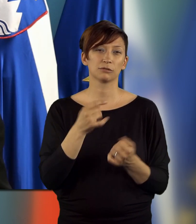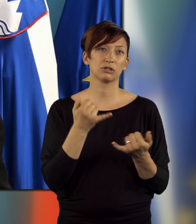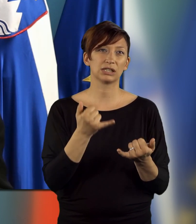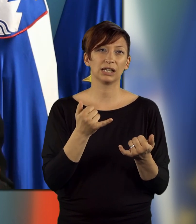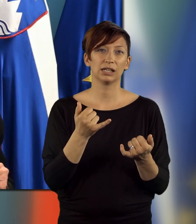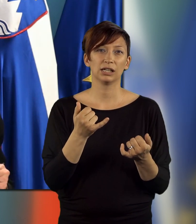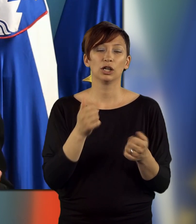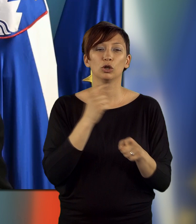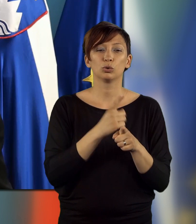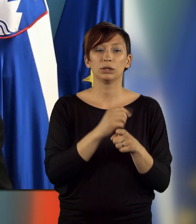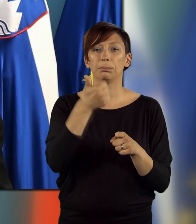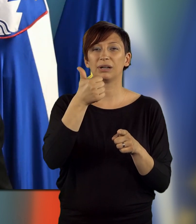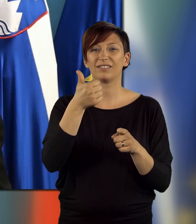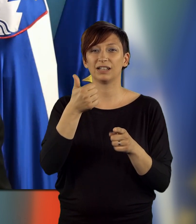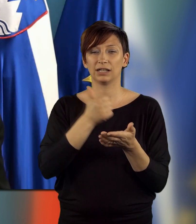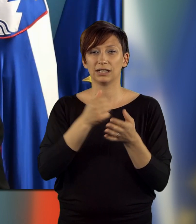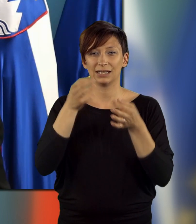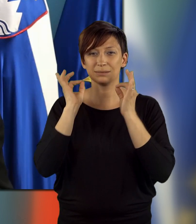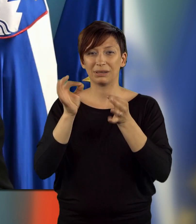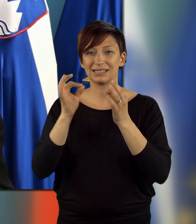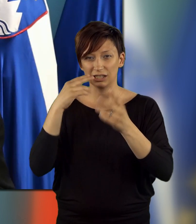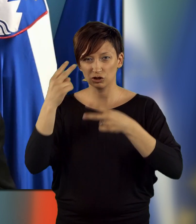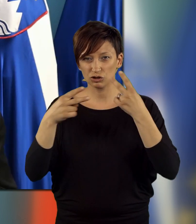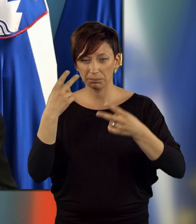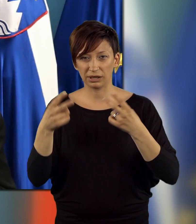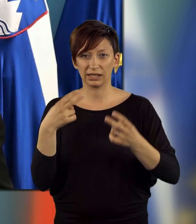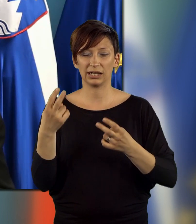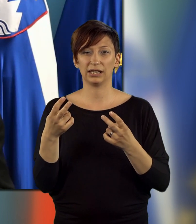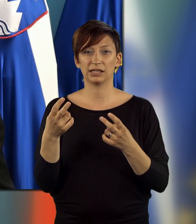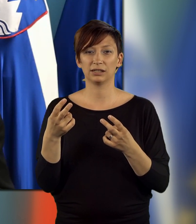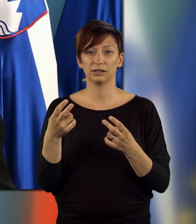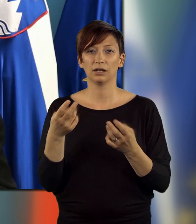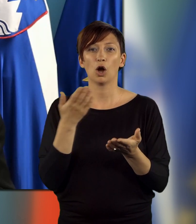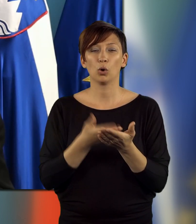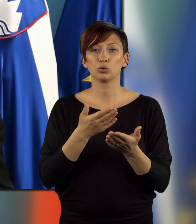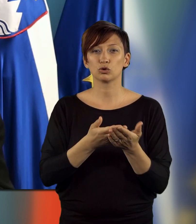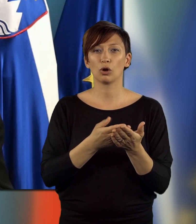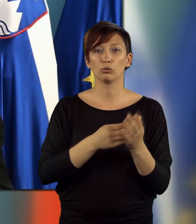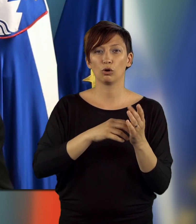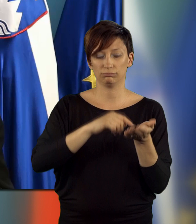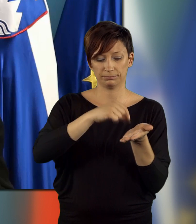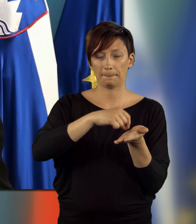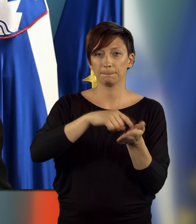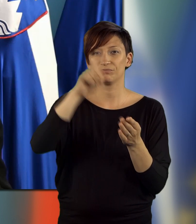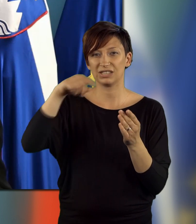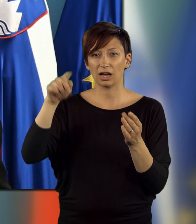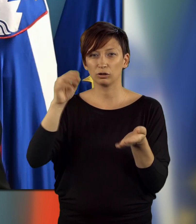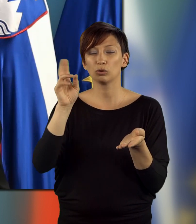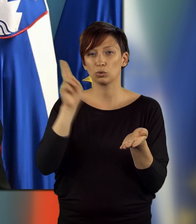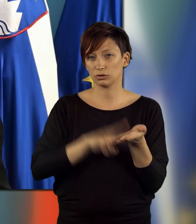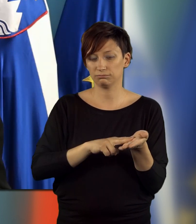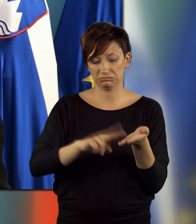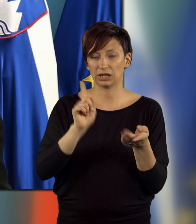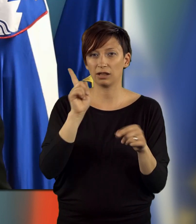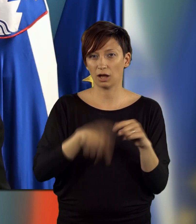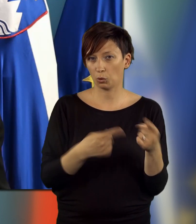smo zajeli tudi prve specialistične preglede z osnovno diagnostiko, ker se